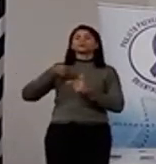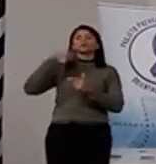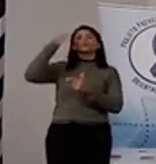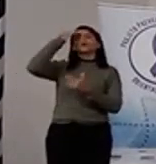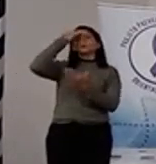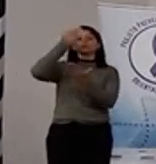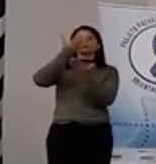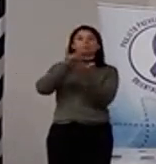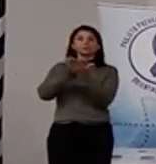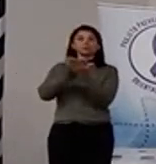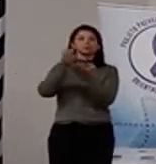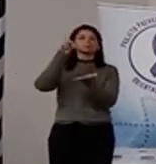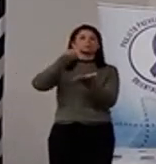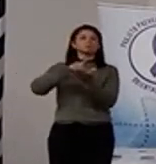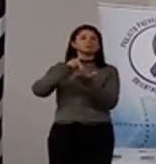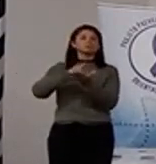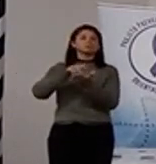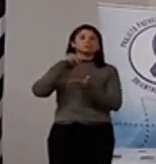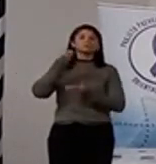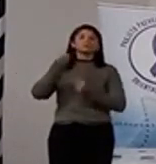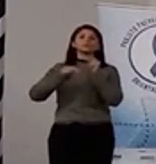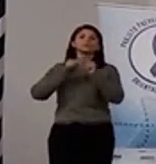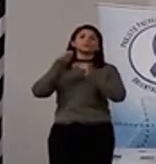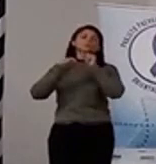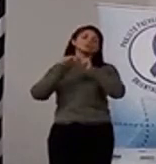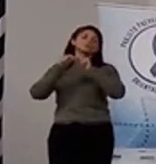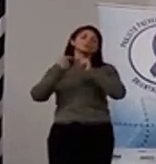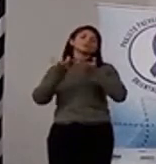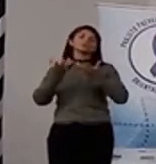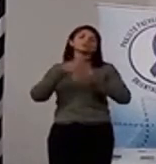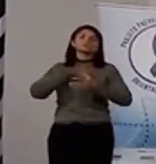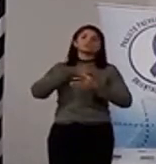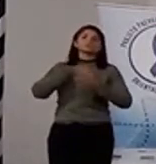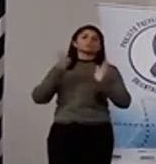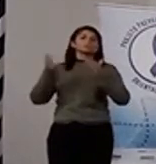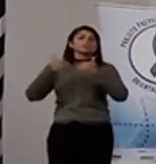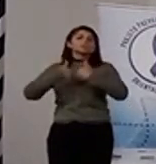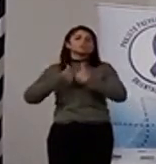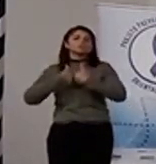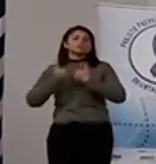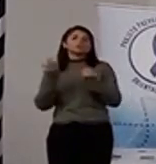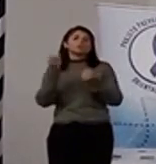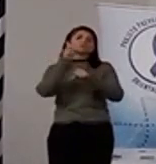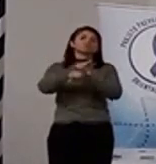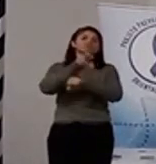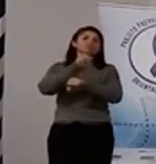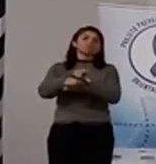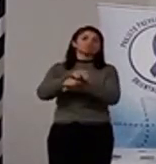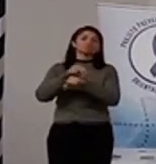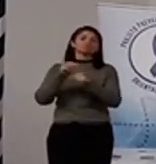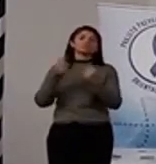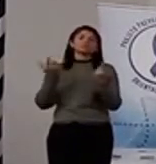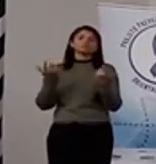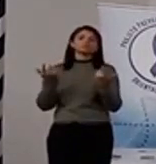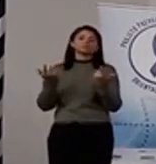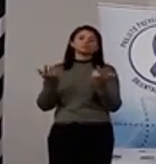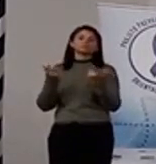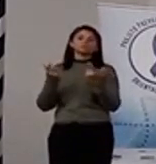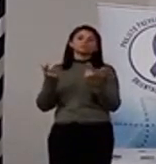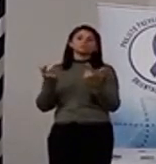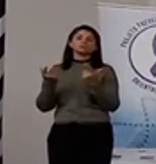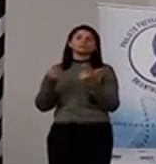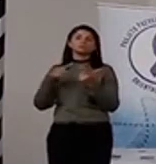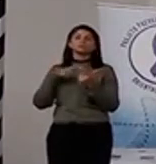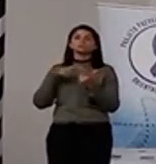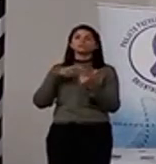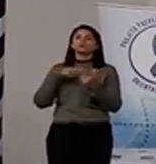que, assim, tem algumas formas de autismo que são por disrupção. Então, existem algumas infecções congênitas que conhecidas levam